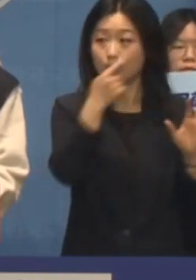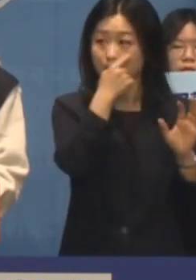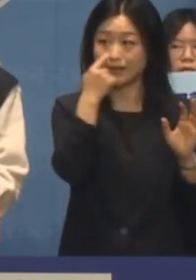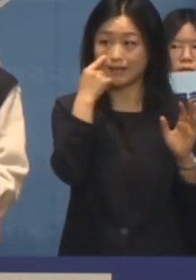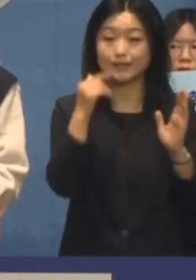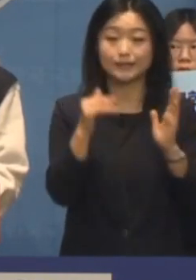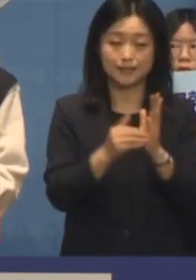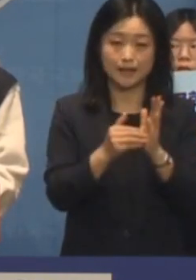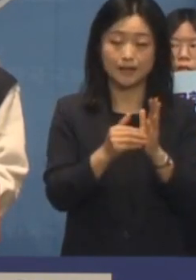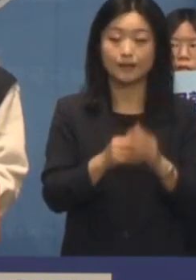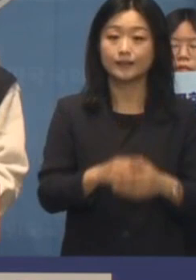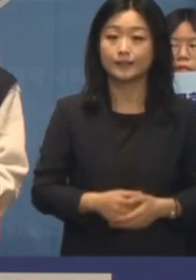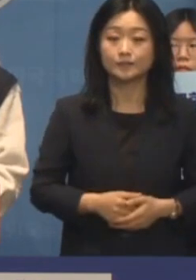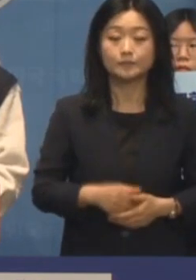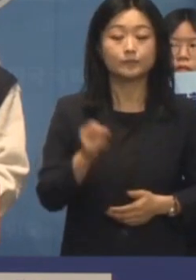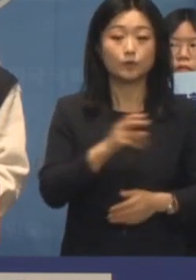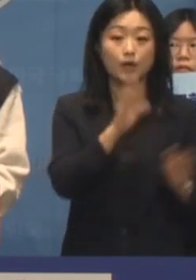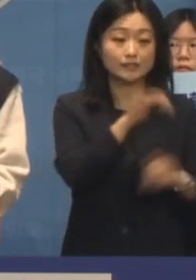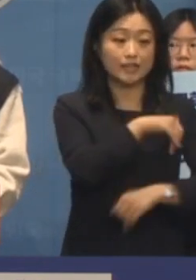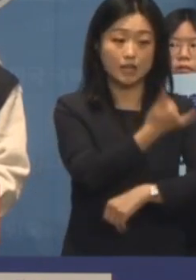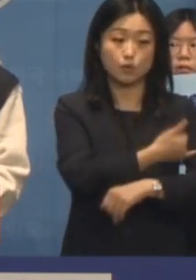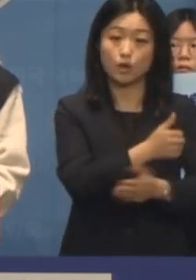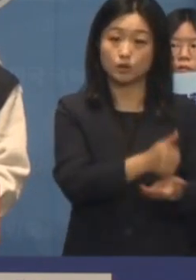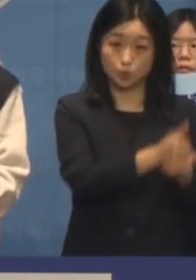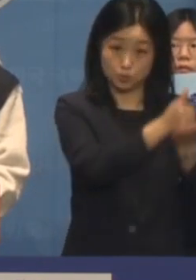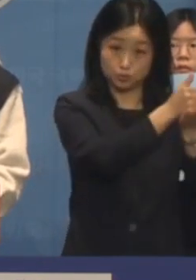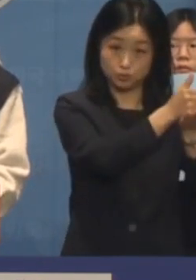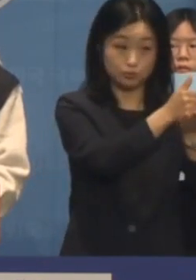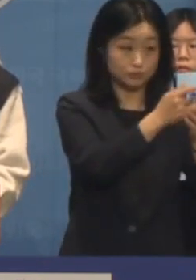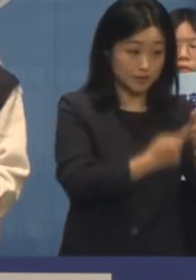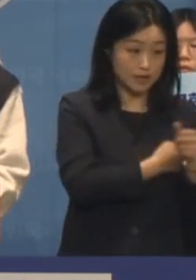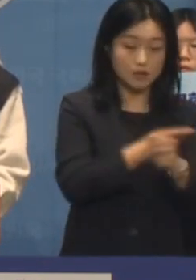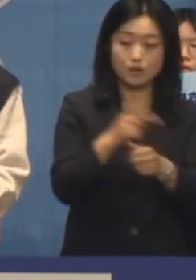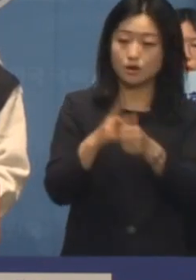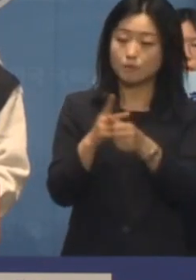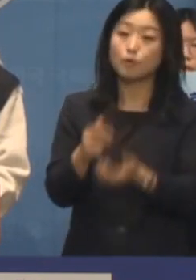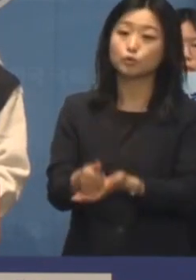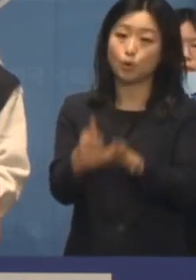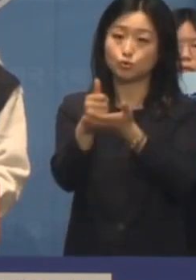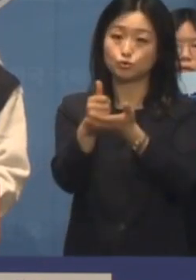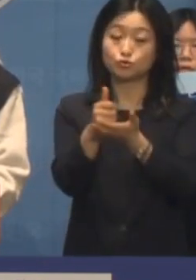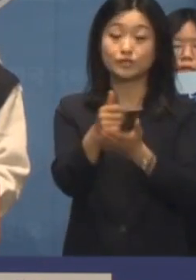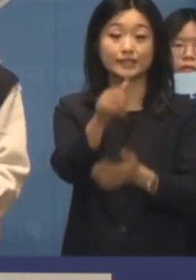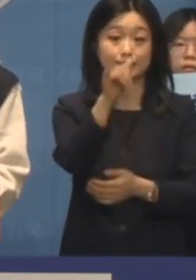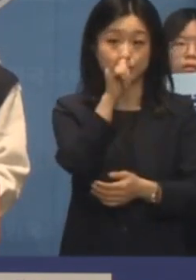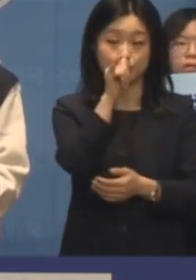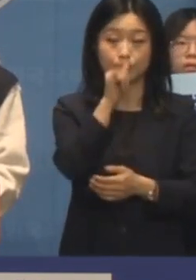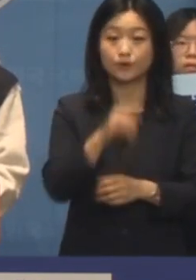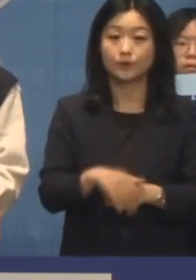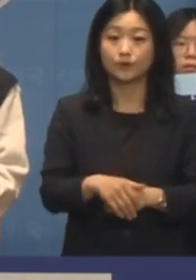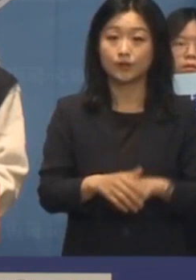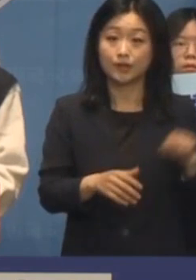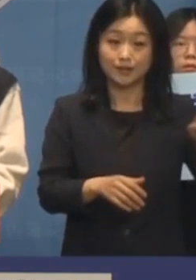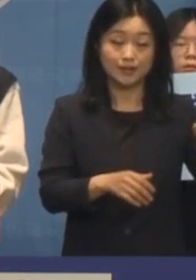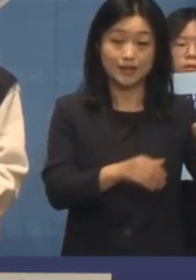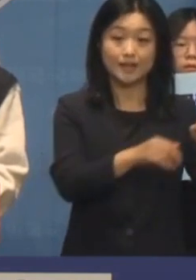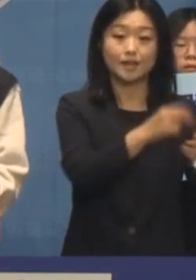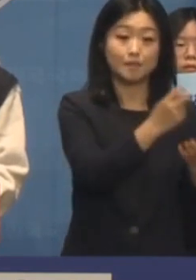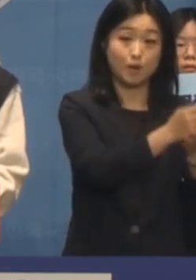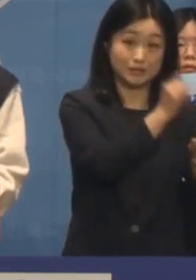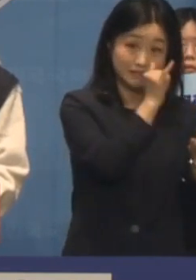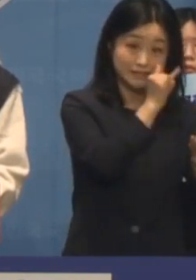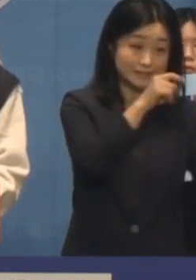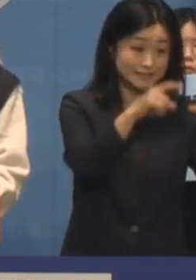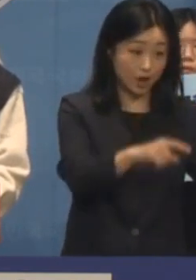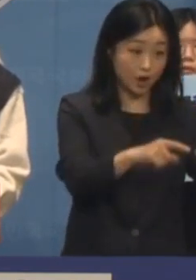사실이다. 오히려 학생의 인권을 존중받을수록 교사에 대한 존중이 높아진다는 연구 결과, 학생인권 조례가 있는